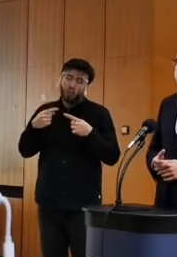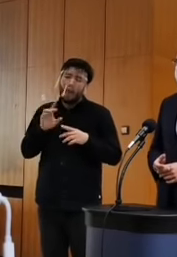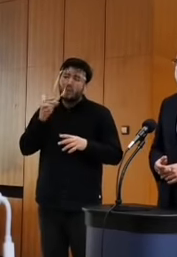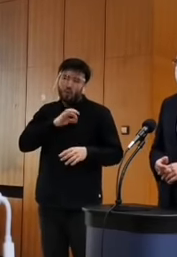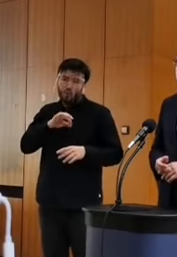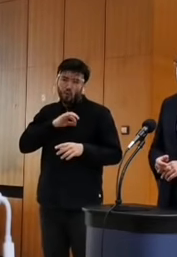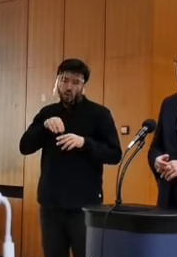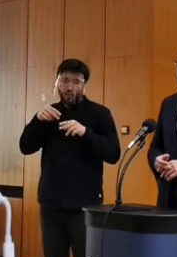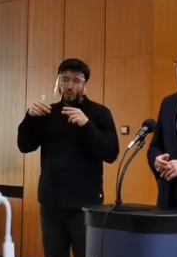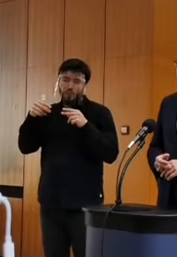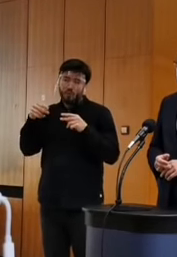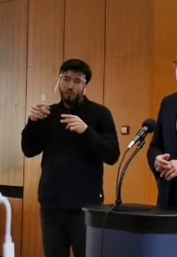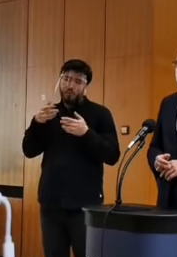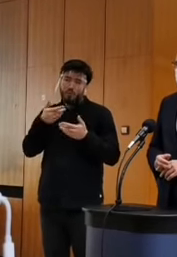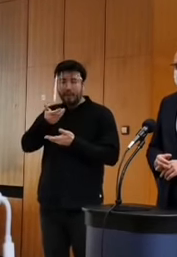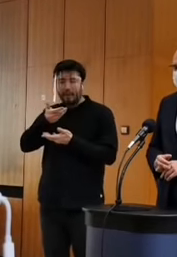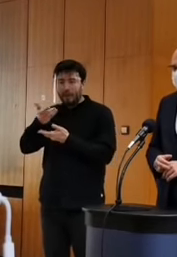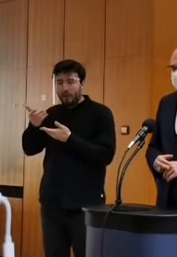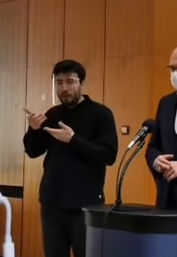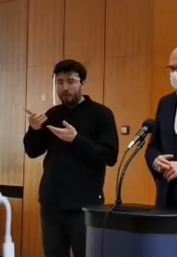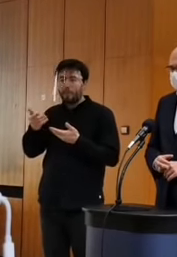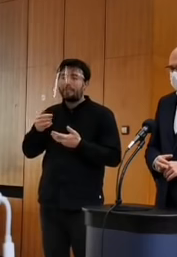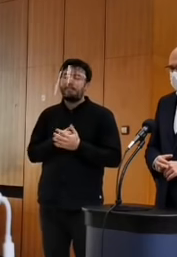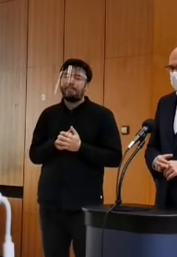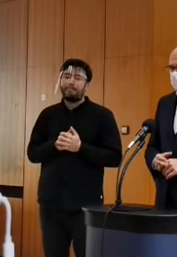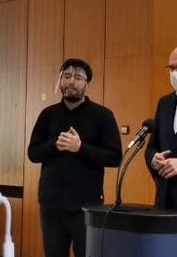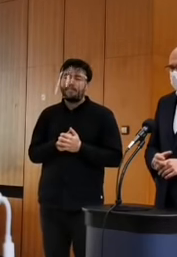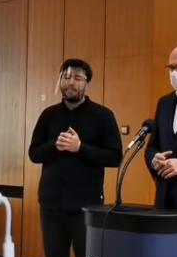debatu. A